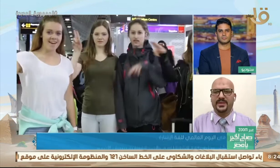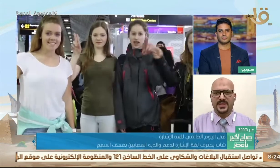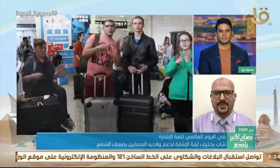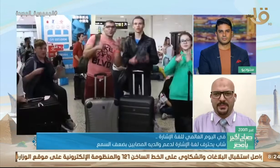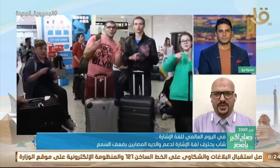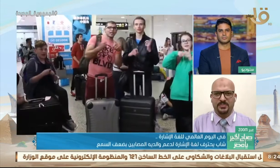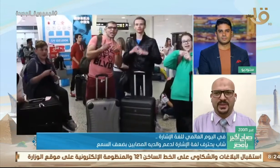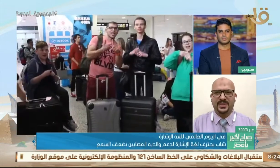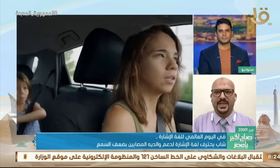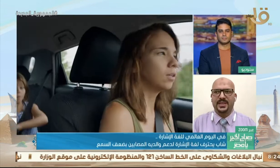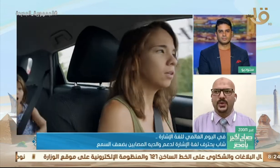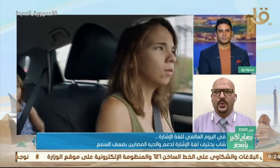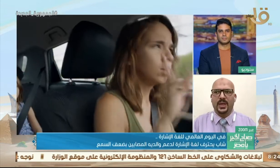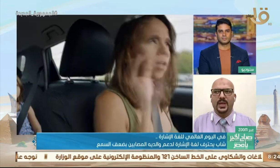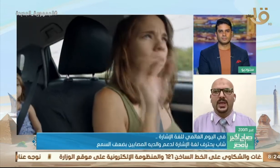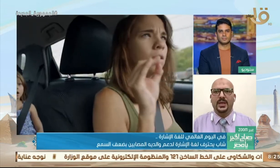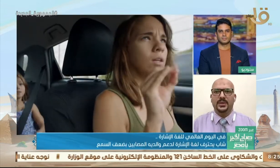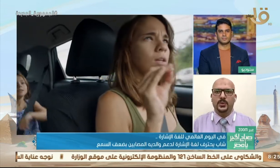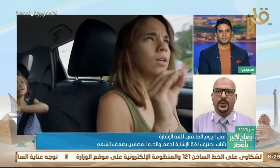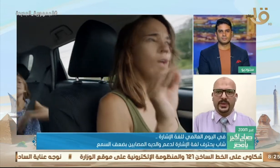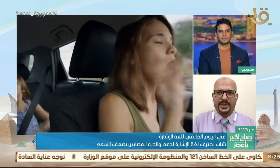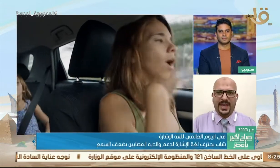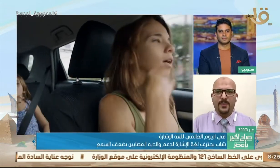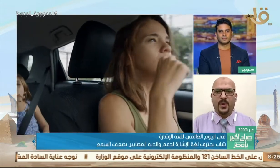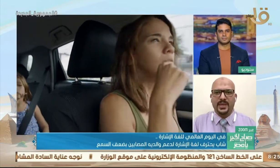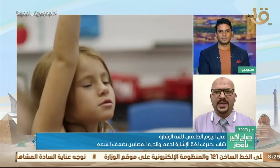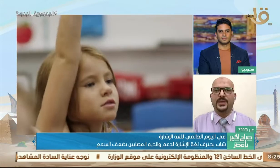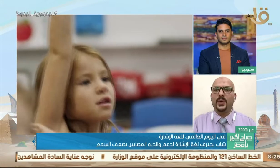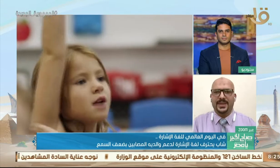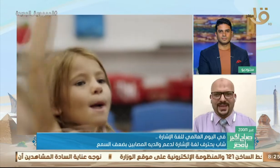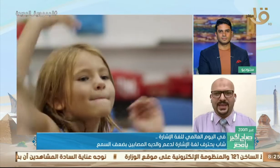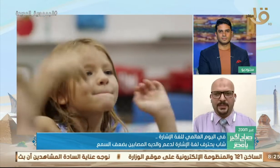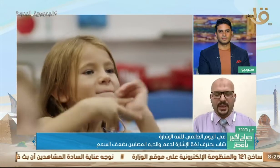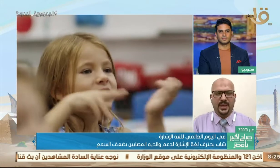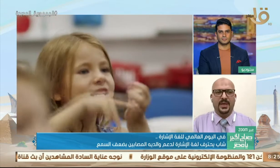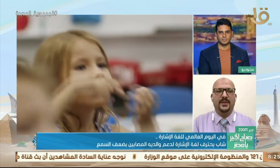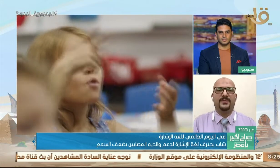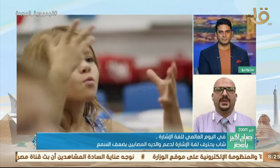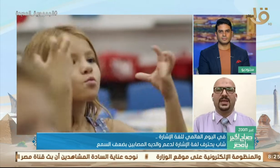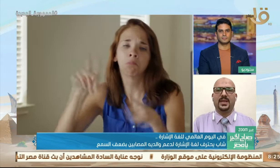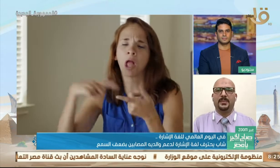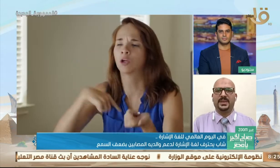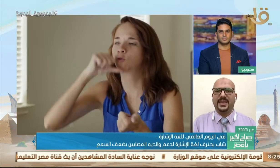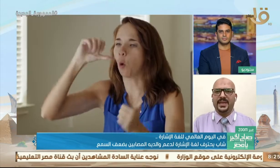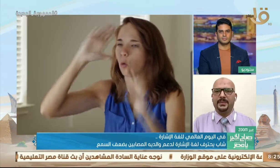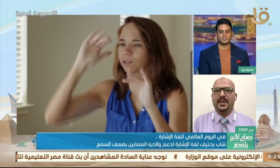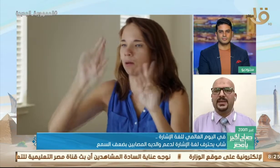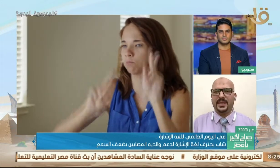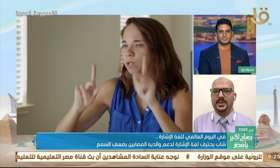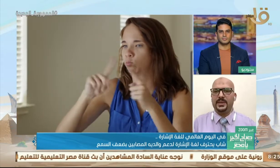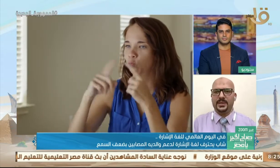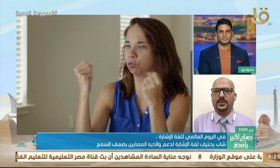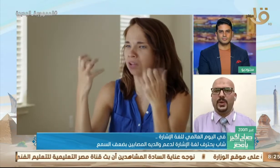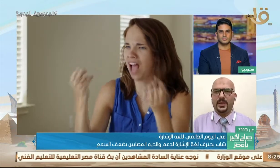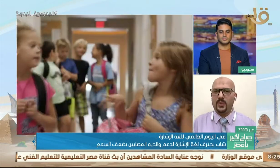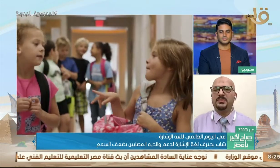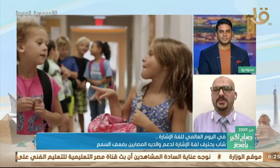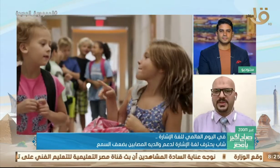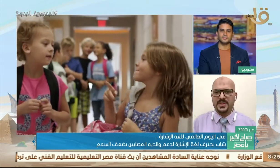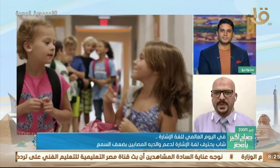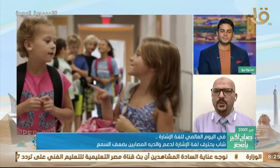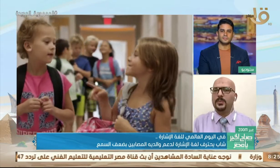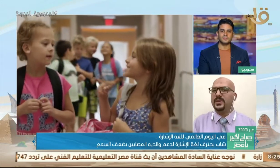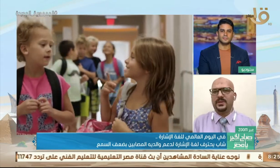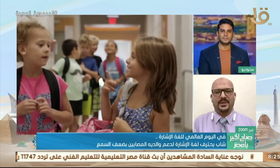الطفل بيكتسبها، مش محتاج ان هو يروح لجهه معينه ان هو يتعلمها، فبالتالي بقت هي اللغه